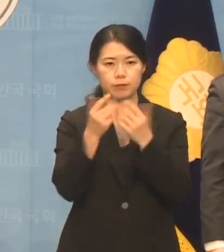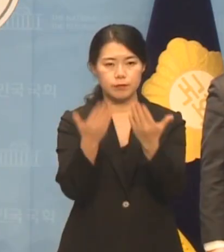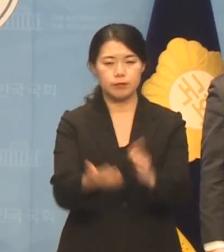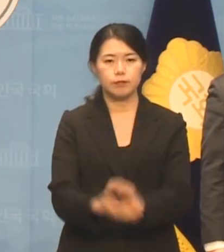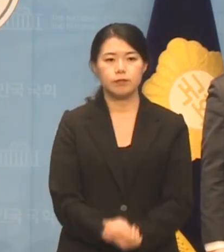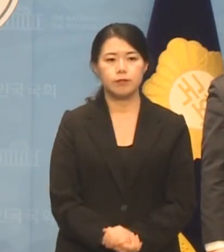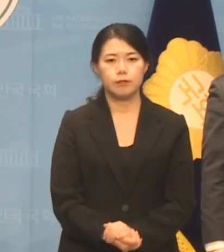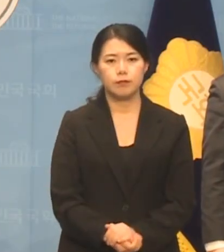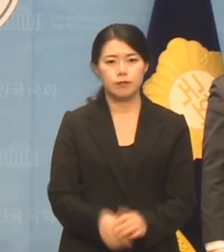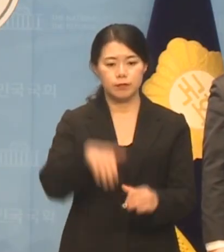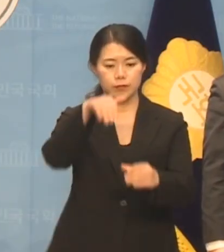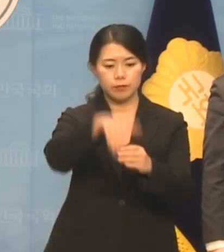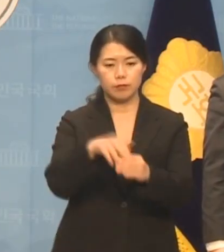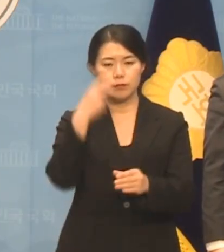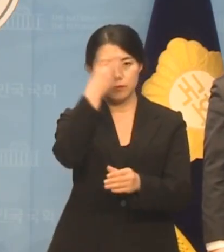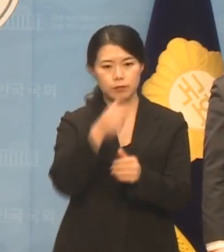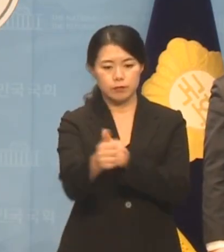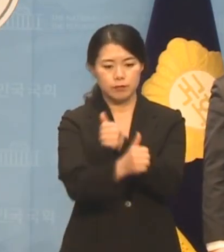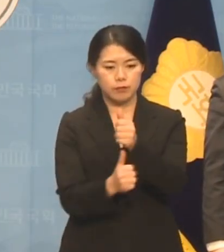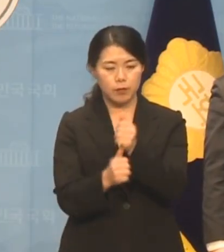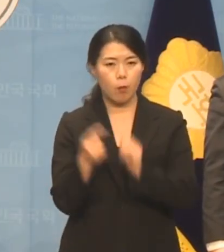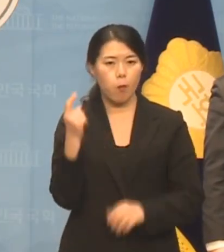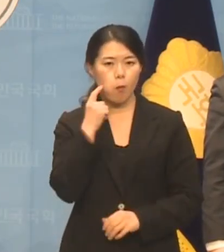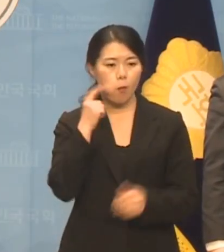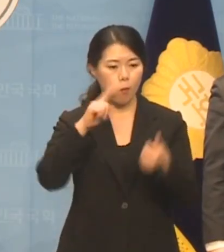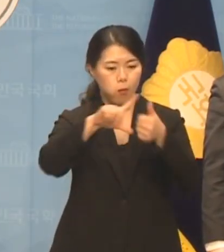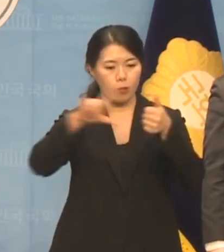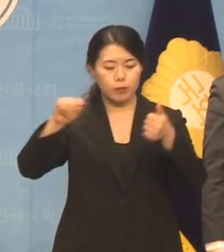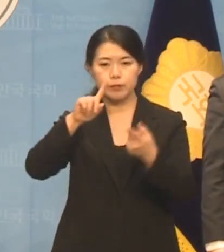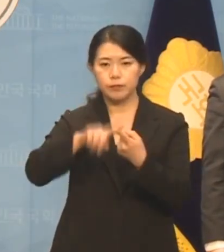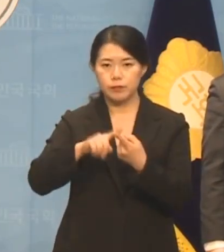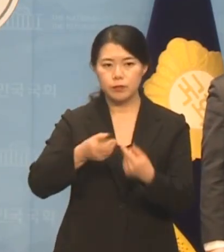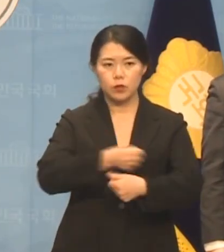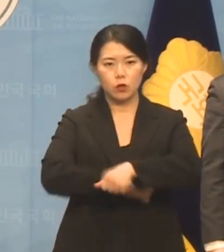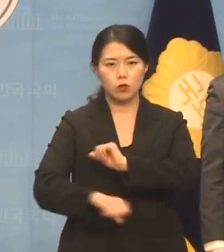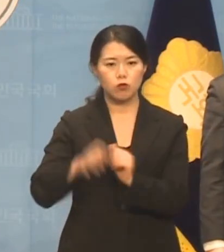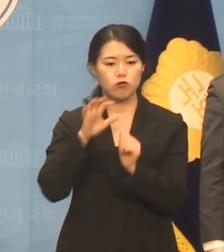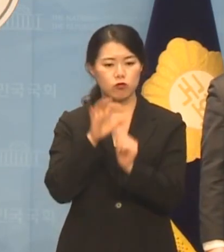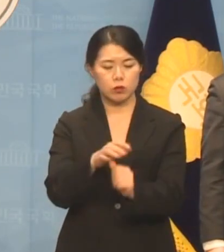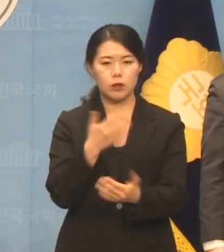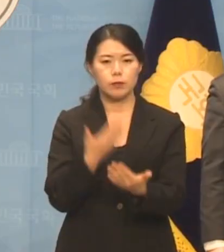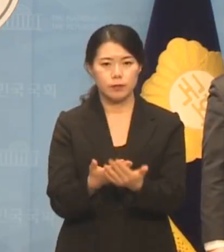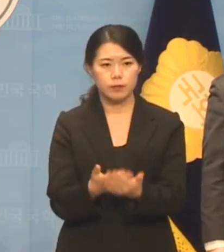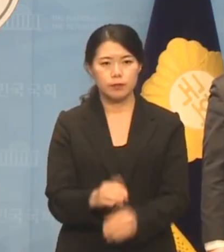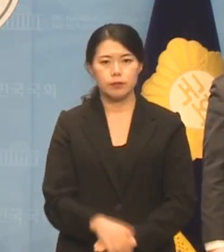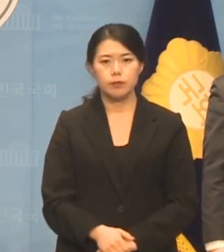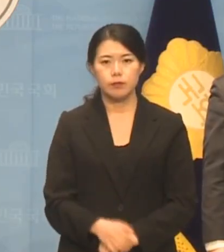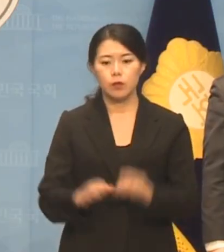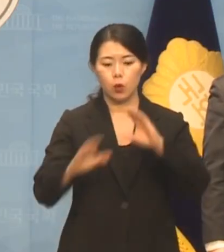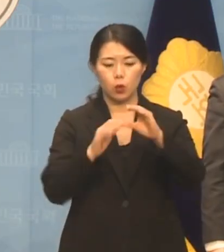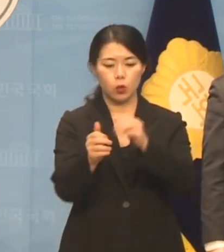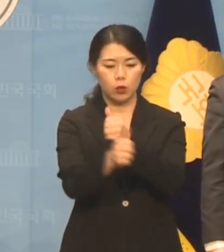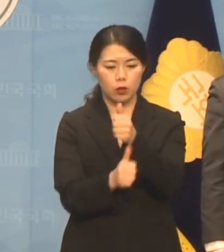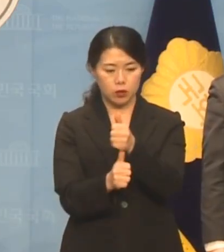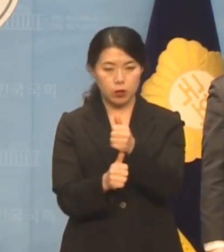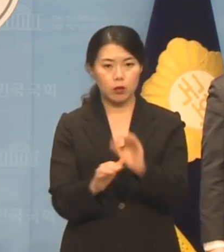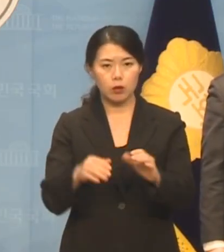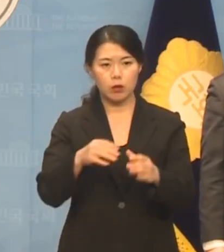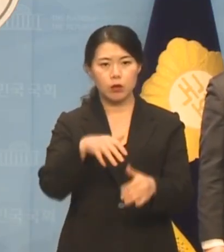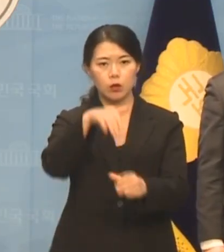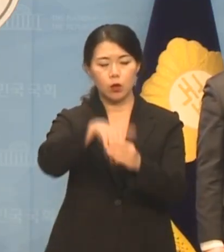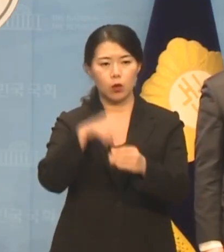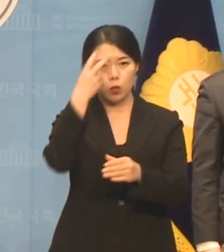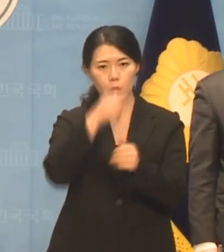말씀드리겠습니다. 선관위의 허위 현수막에 대한 적극적 규제를 촉구합니다. 우리 소통위원회에서는 선관위에